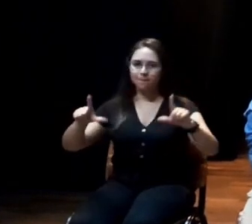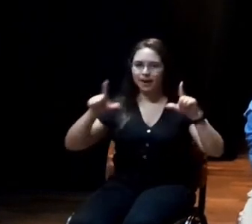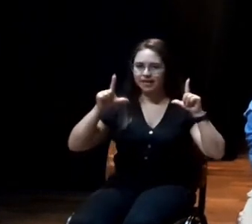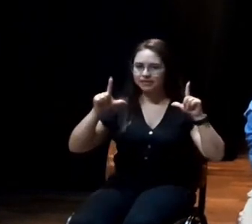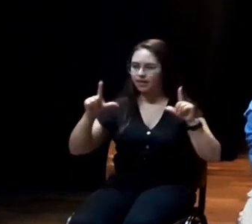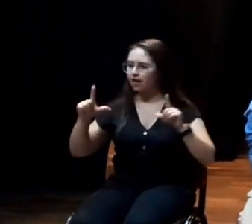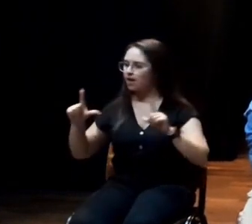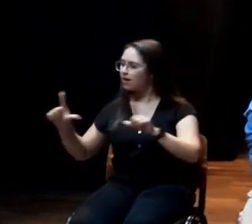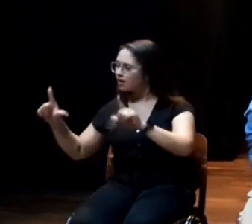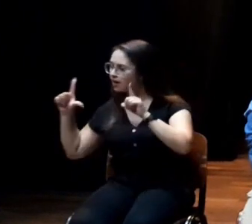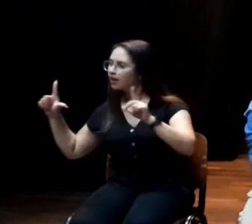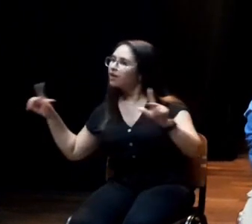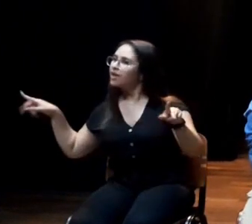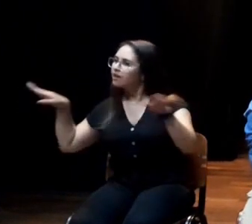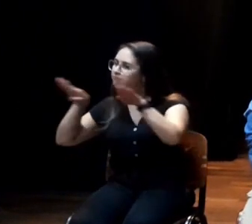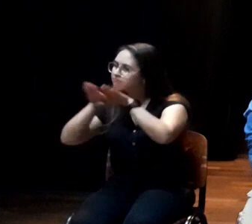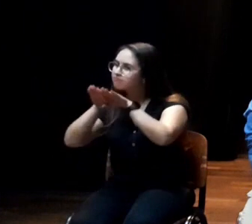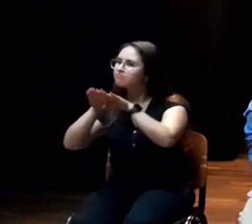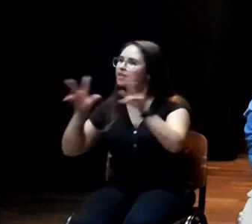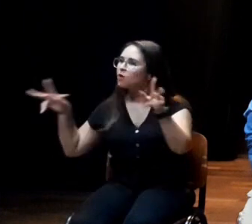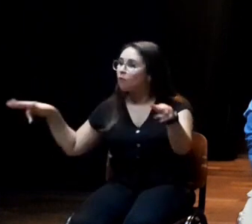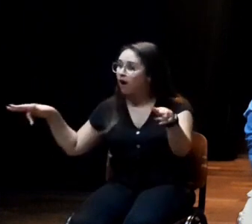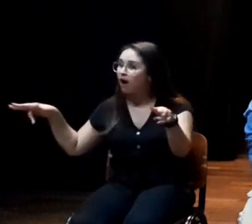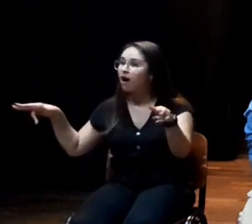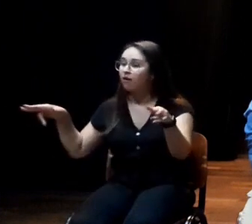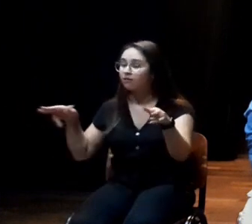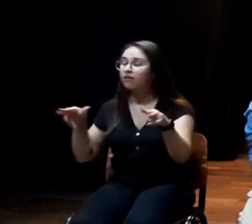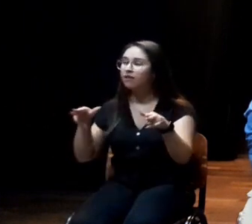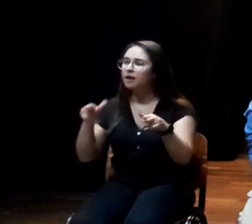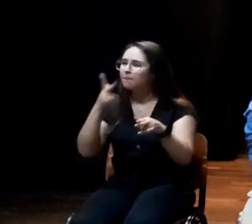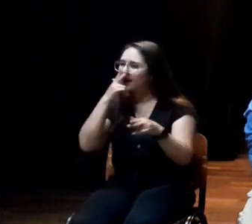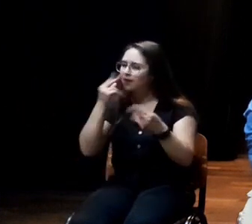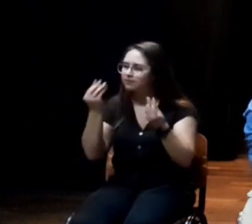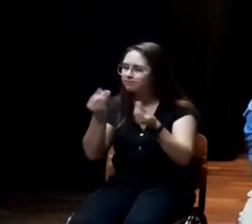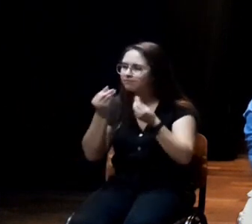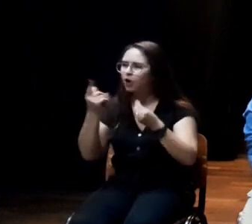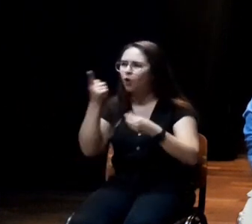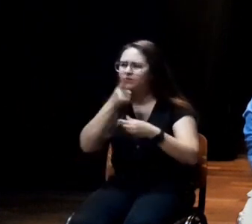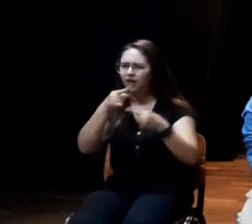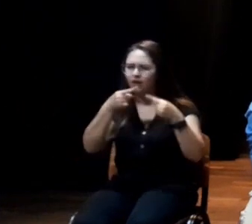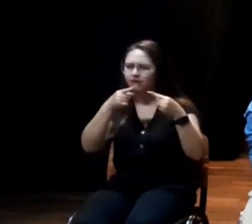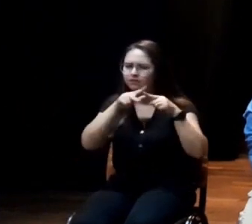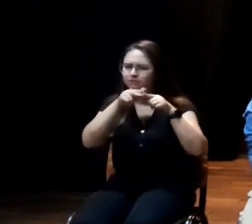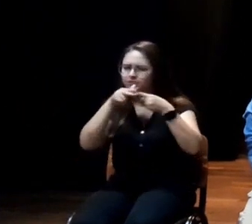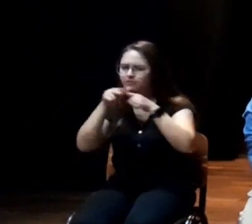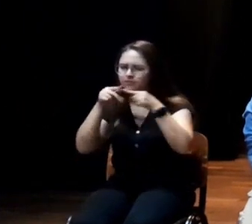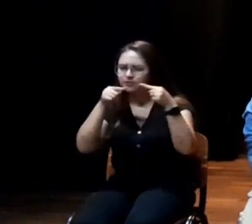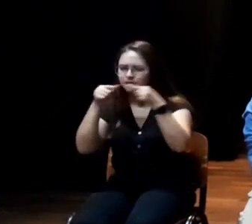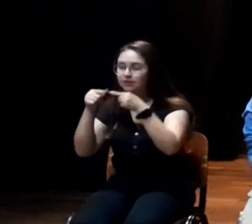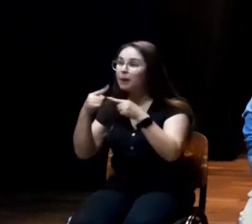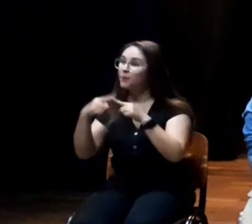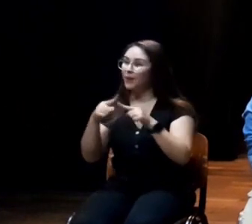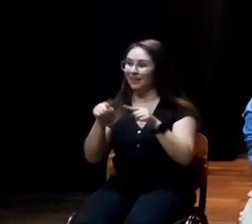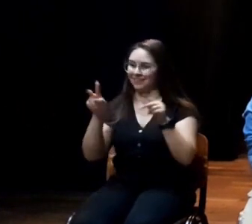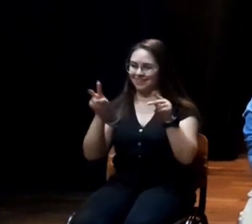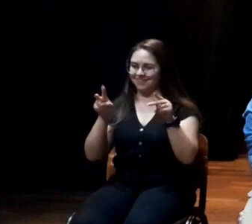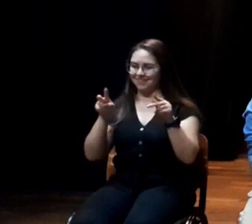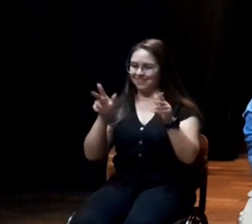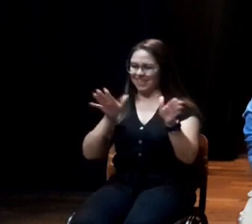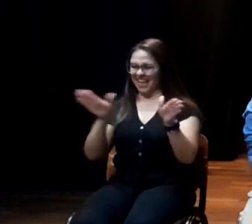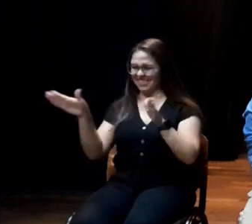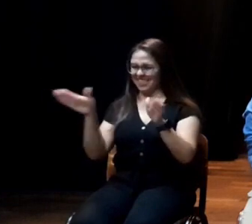quanto quem está interpretando. Então esse fino ajuste, né? Porque toda essa questão da acessibilidade